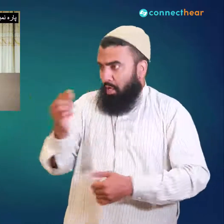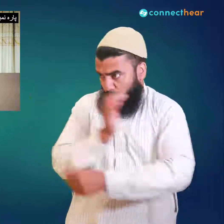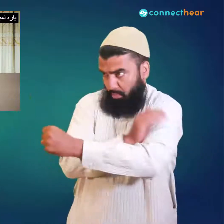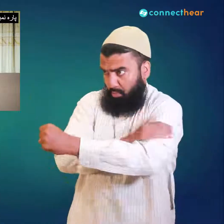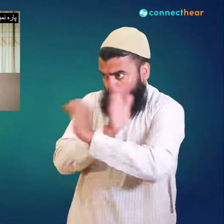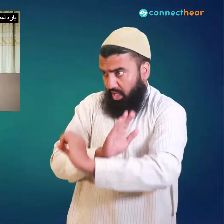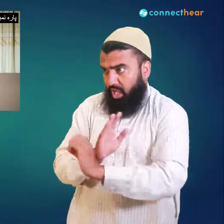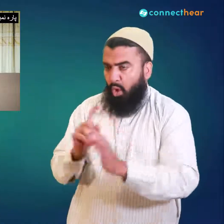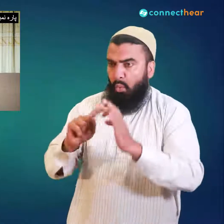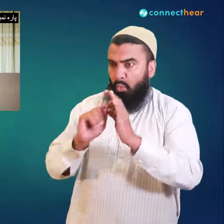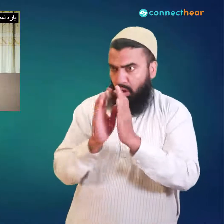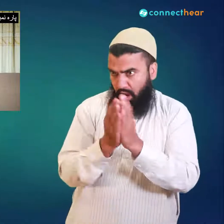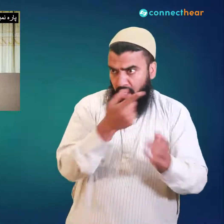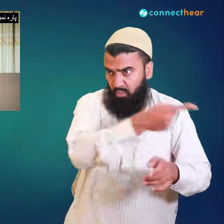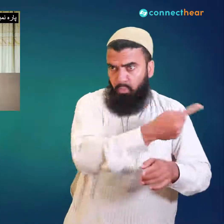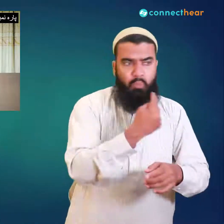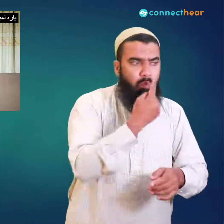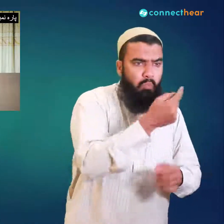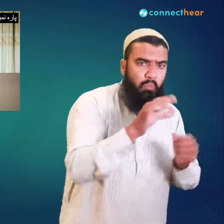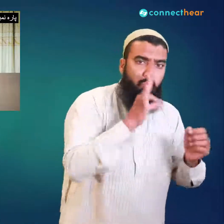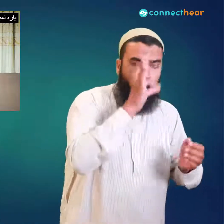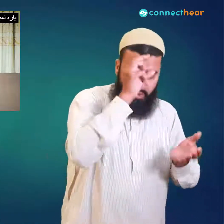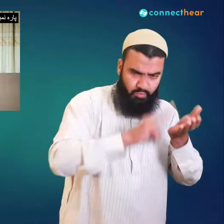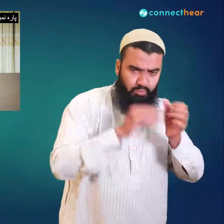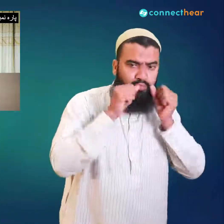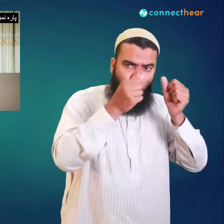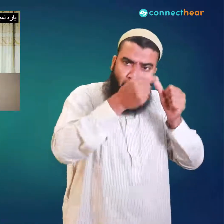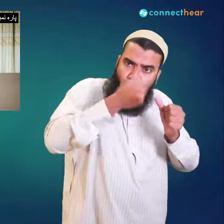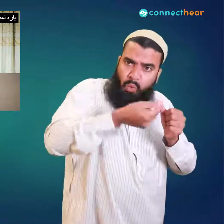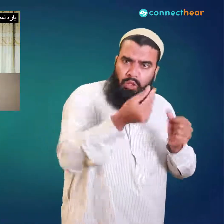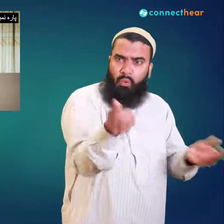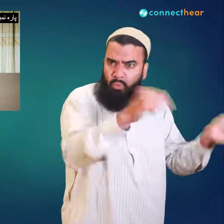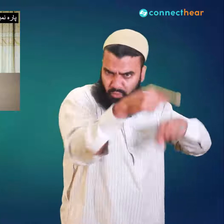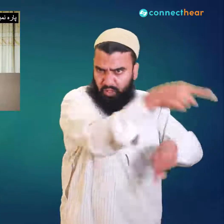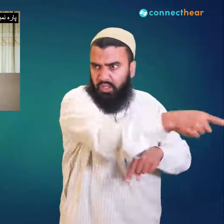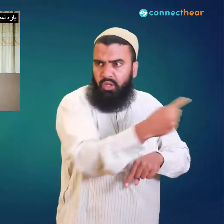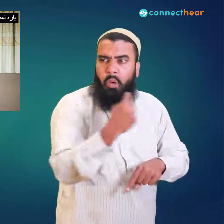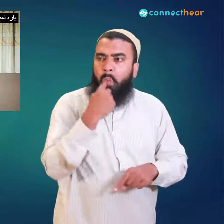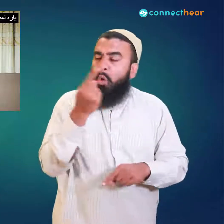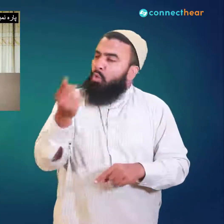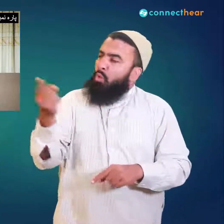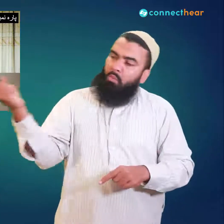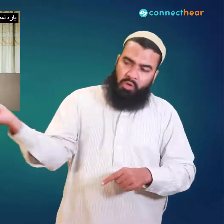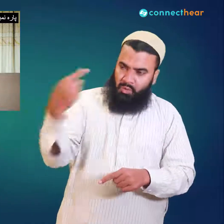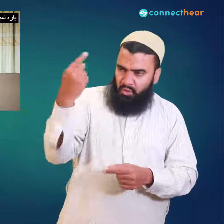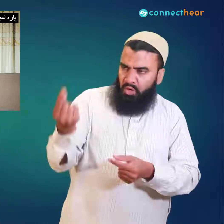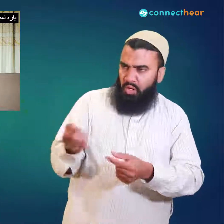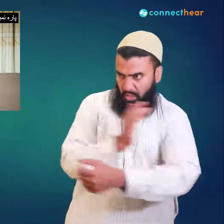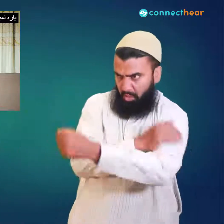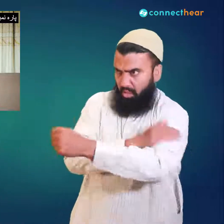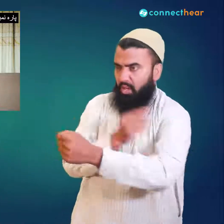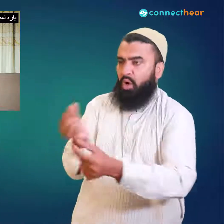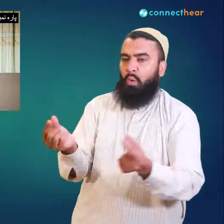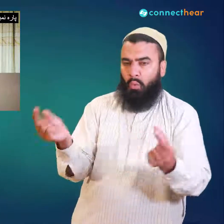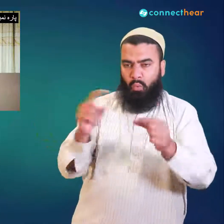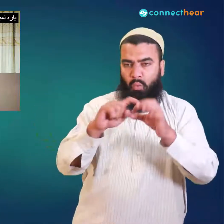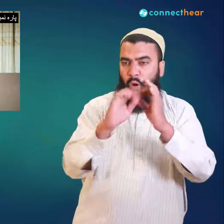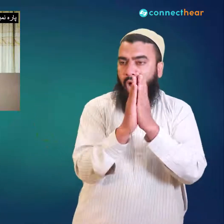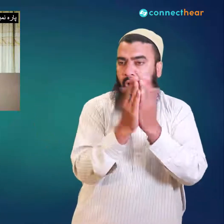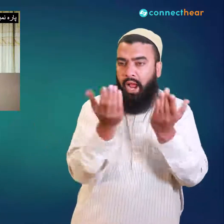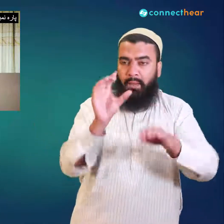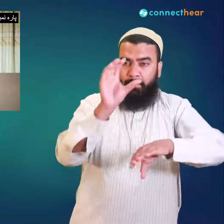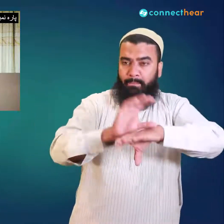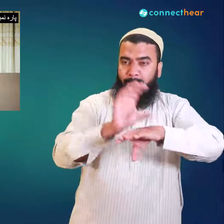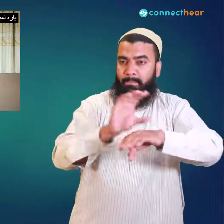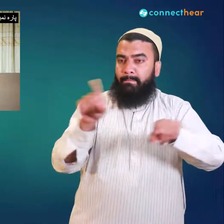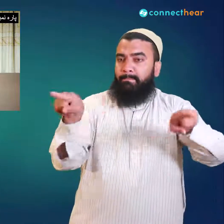قرآن اللہ کا کلام ہے، انسانی کلام ہے ہی نہیں۔ ہر دور کے اندر کوشش کی گئی اور اس